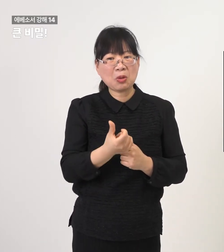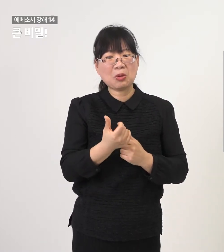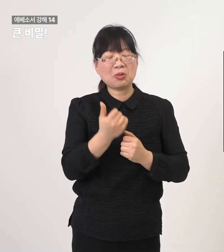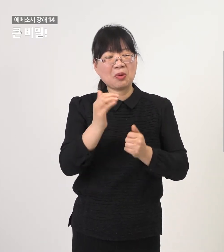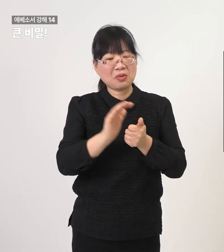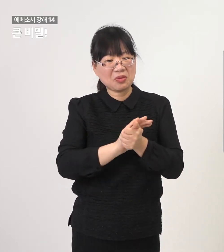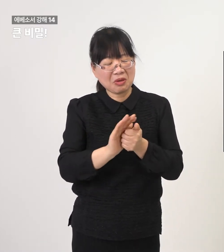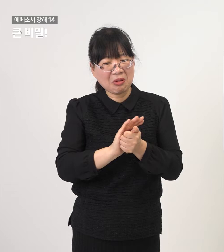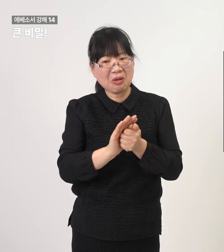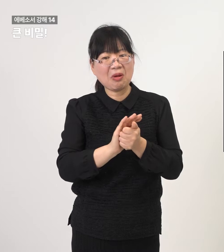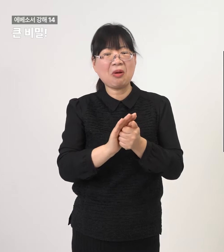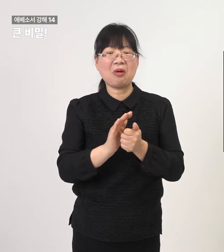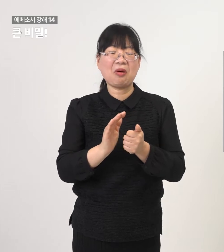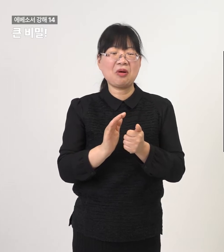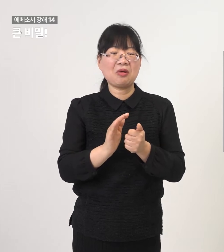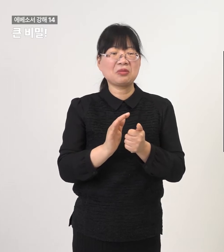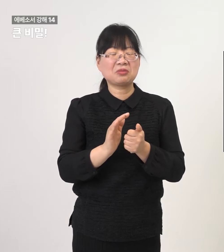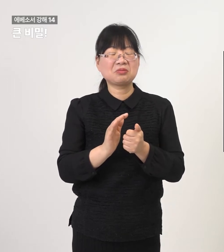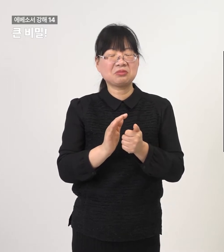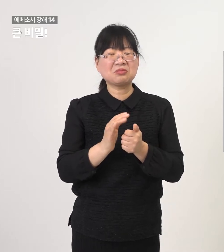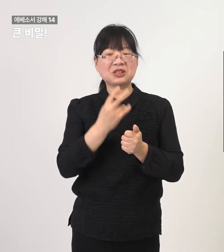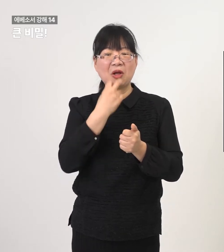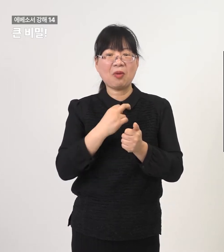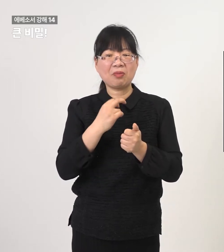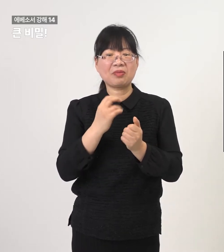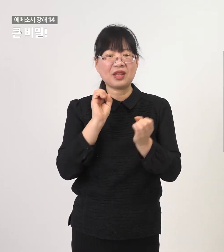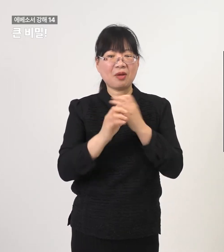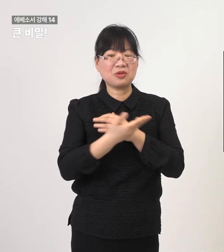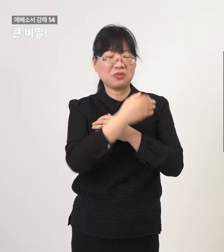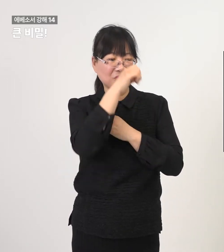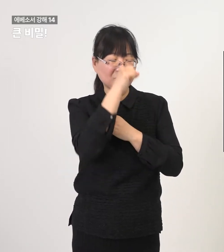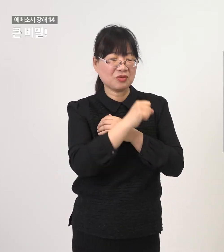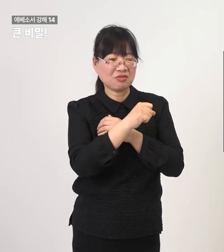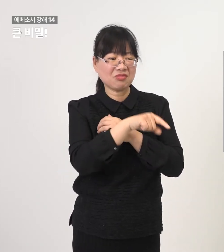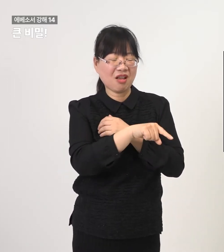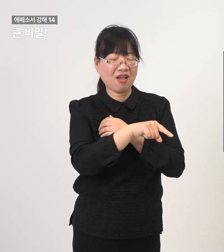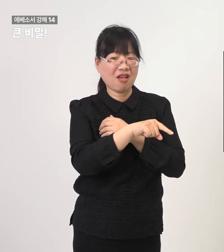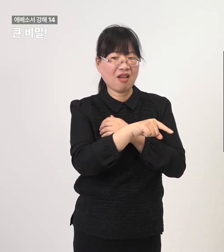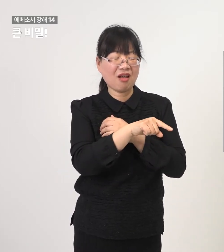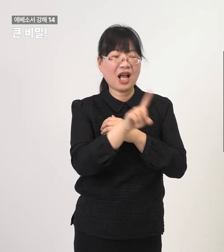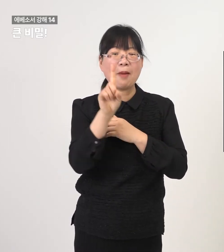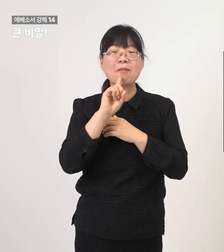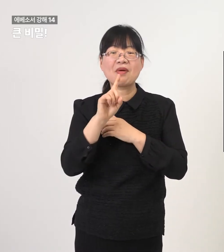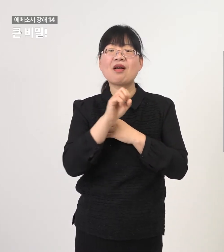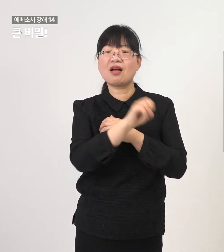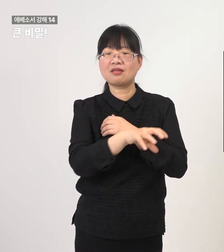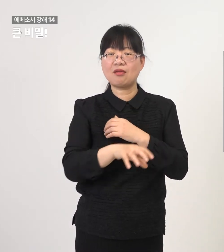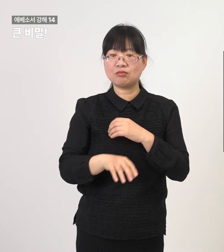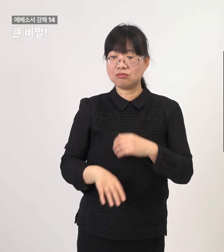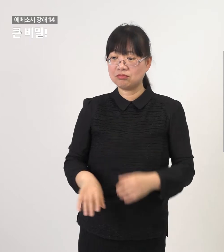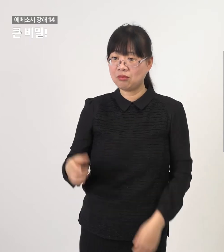위로 겸 대답을 해야 될 텐데 딱 한마디 잊을 수가 없어요. 그럼